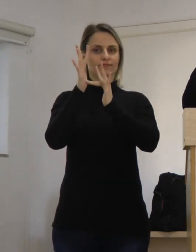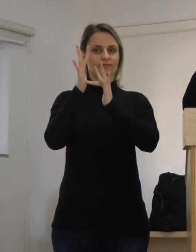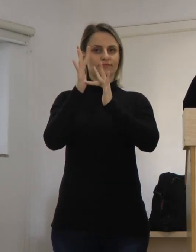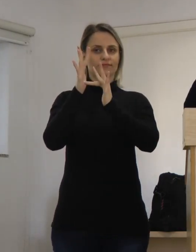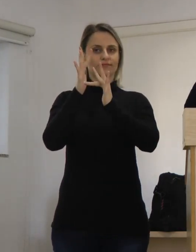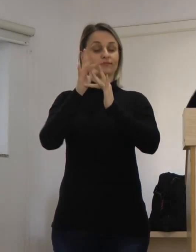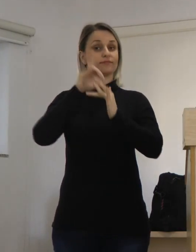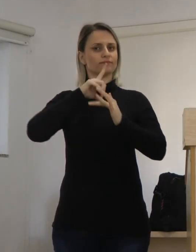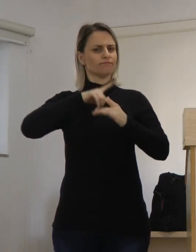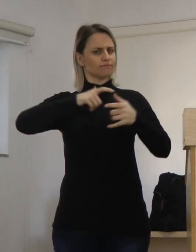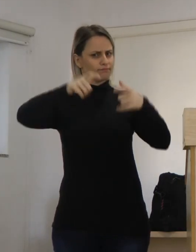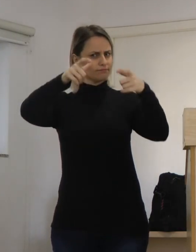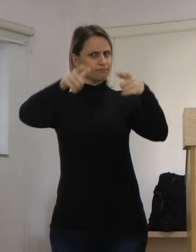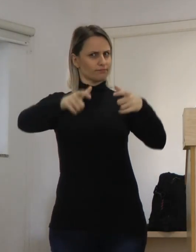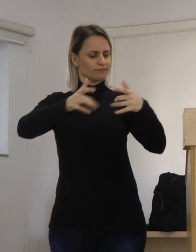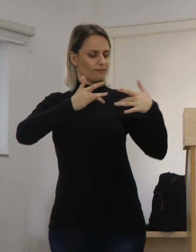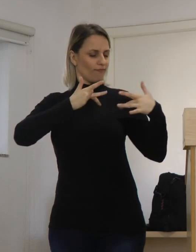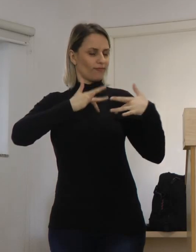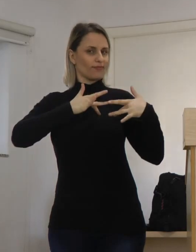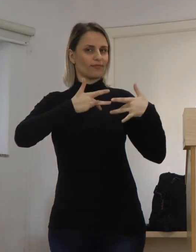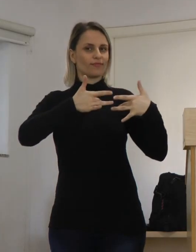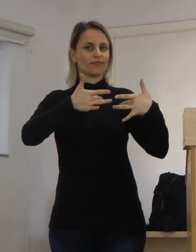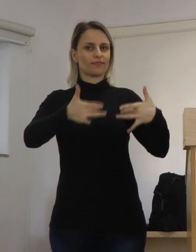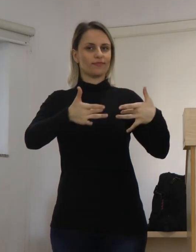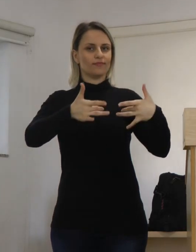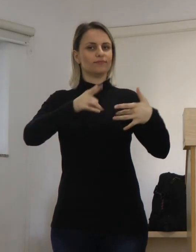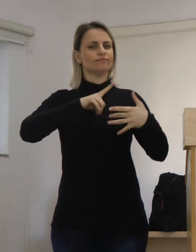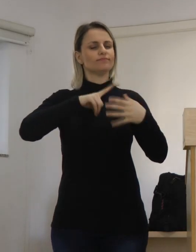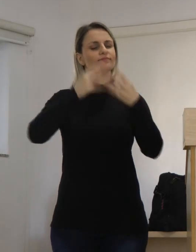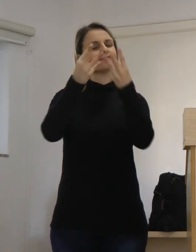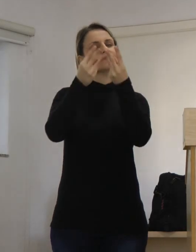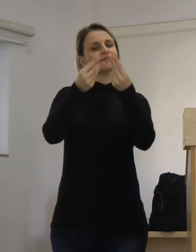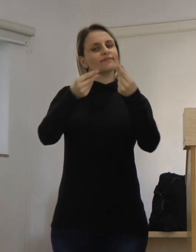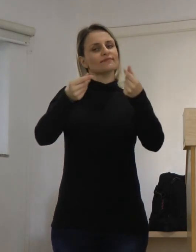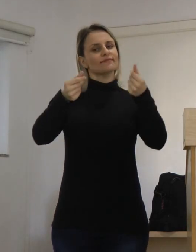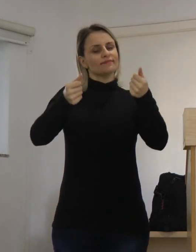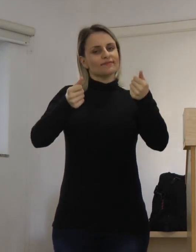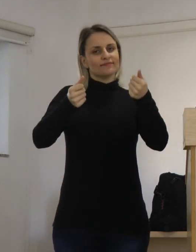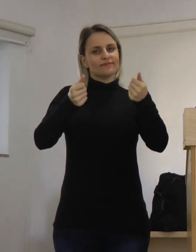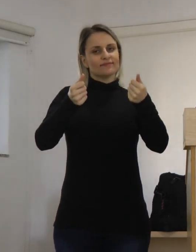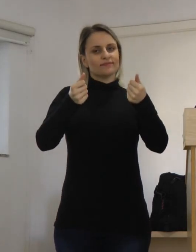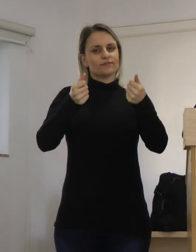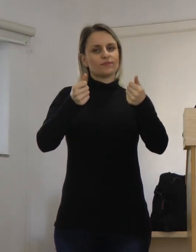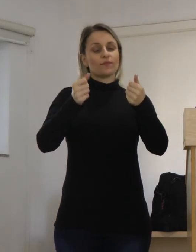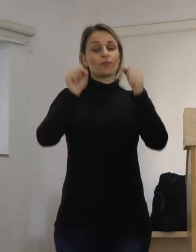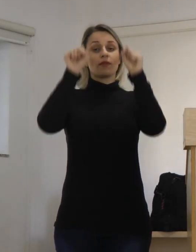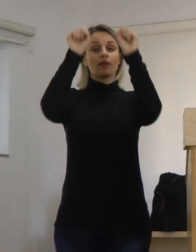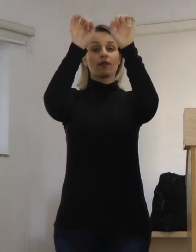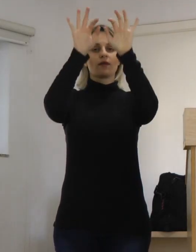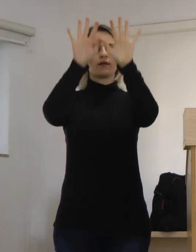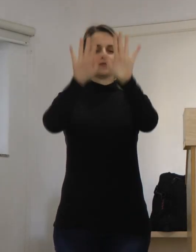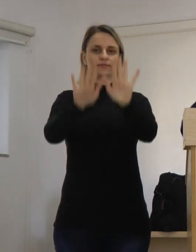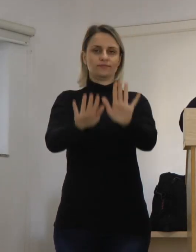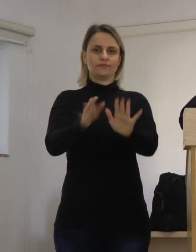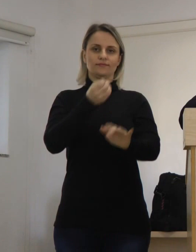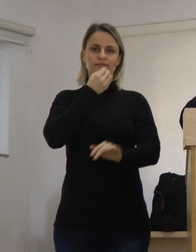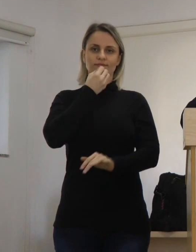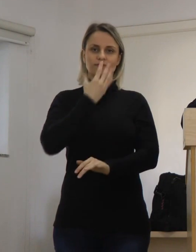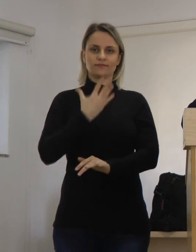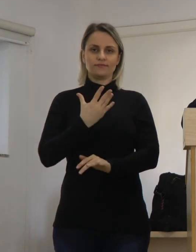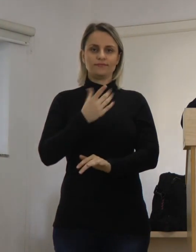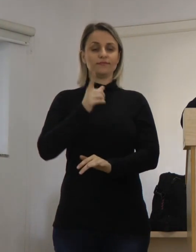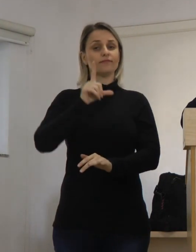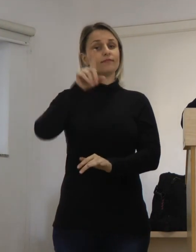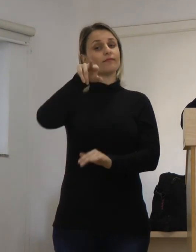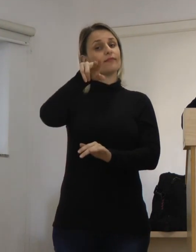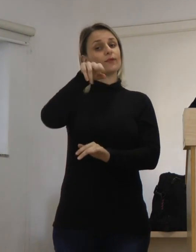da caridade, em que a virtude oficia, e onde a bênção da bondade é